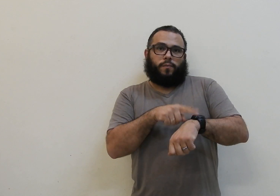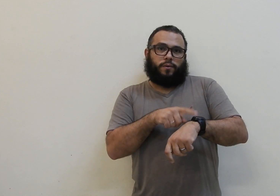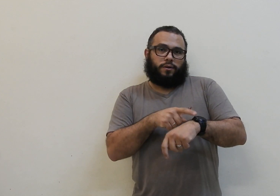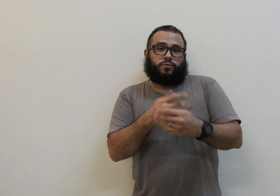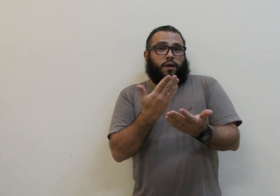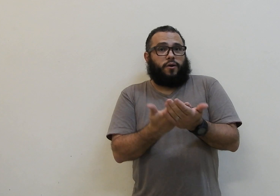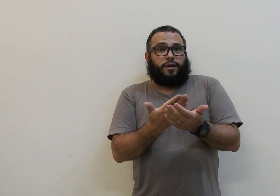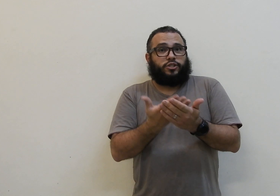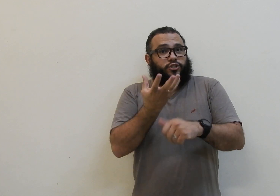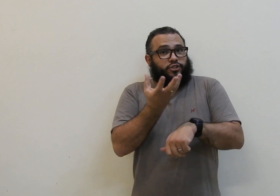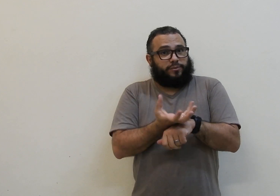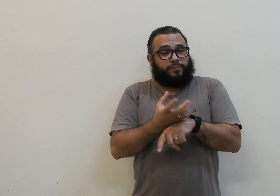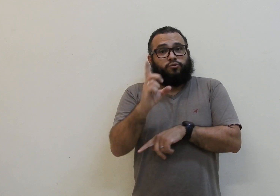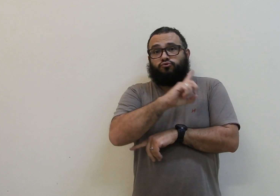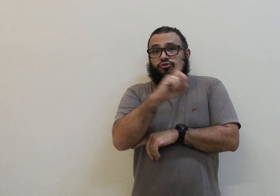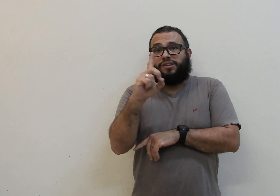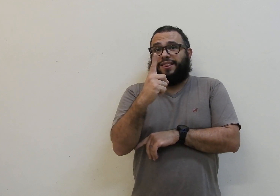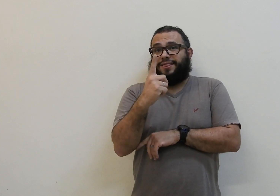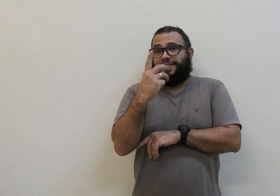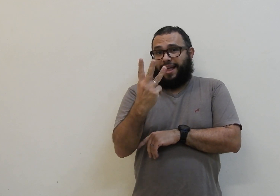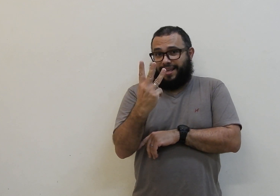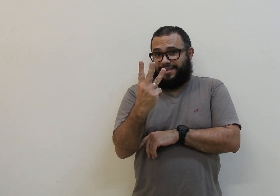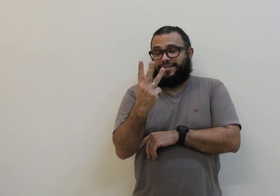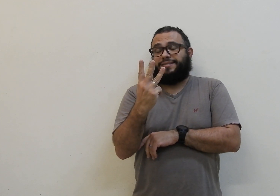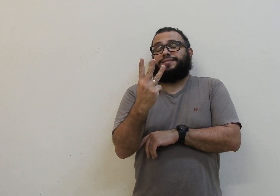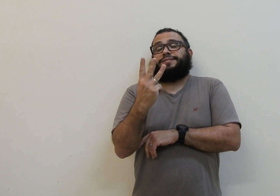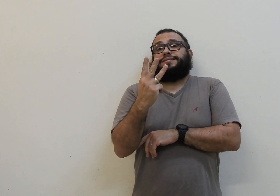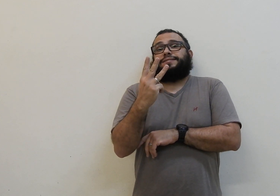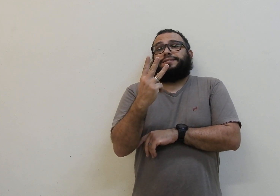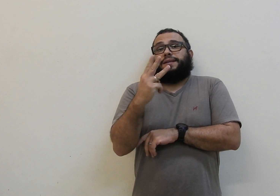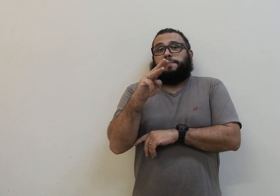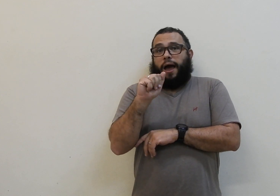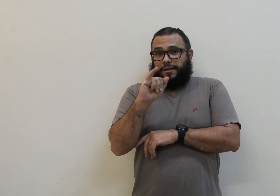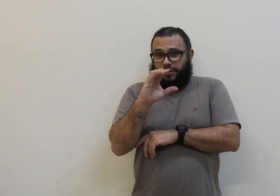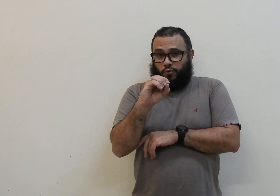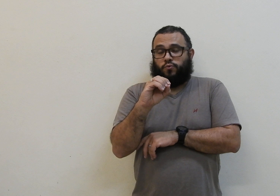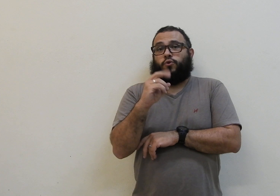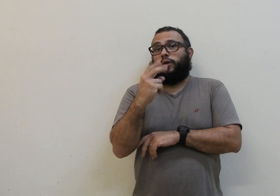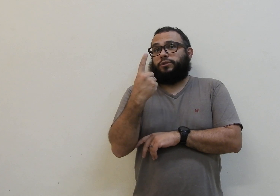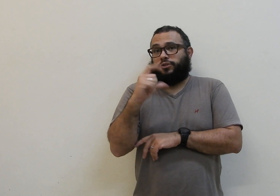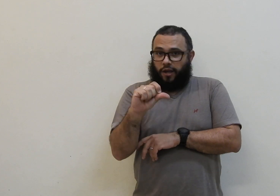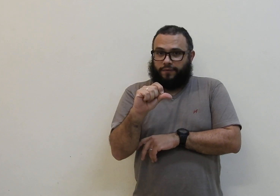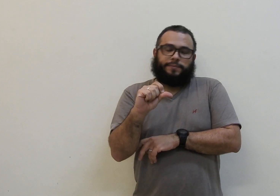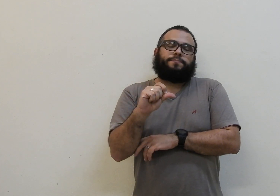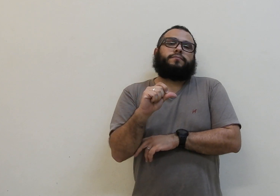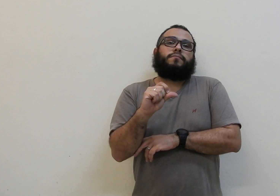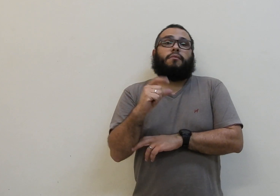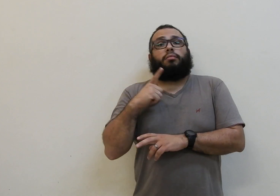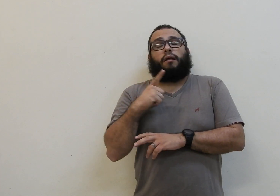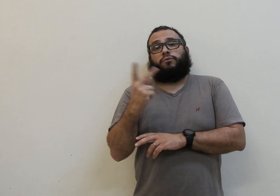Olá, tudo bem? Então, hoje vamos abordar o conteúdo da disciplina de Libras do